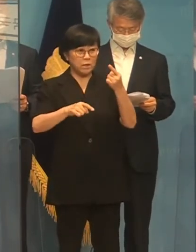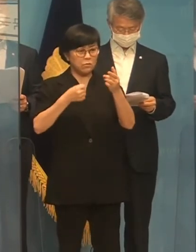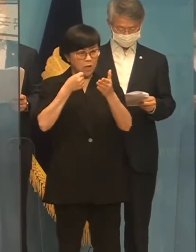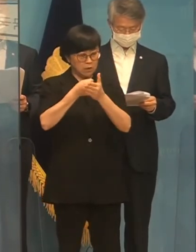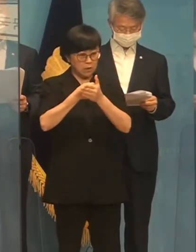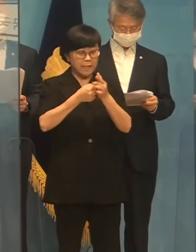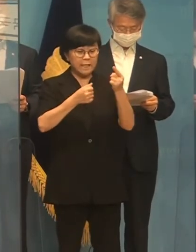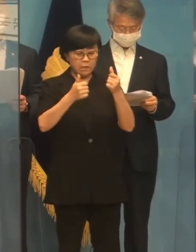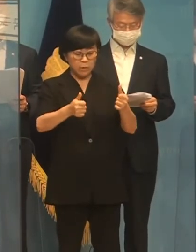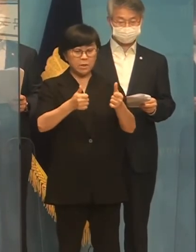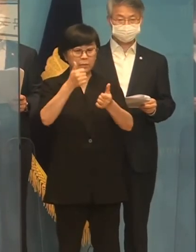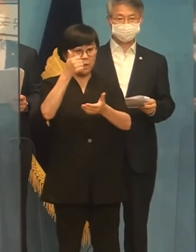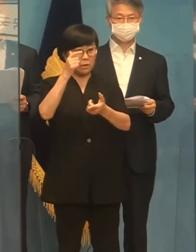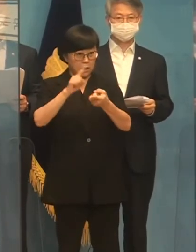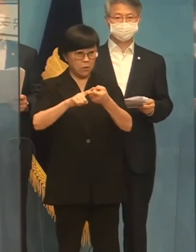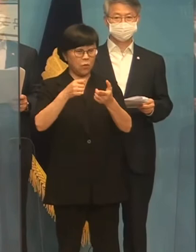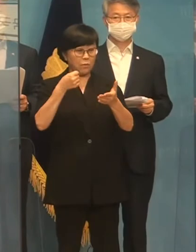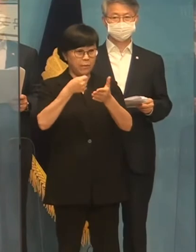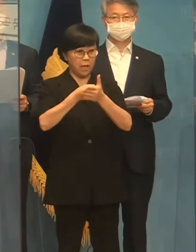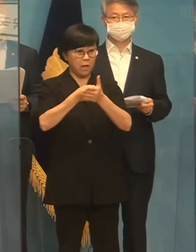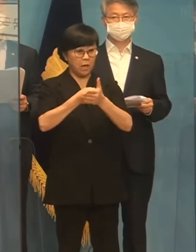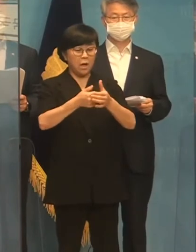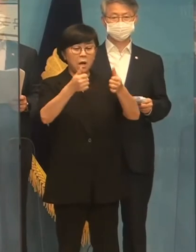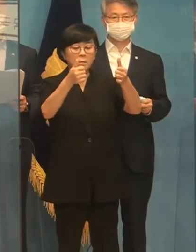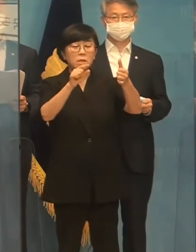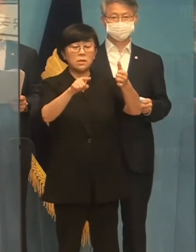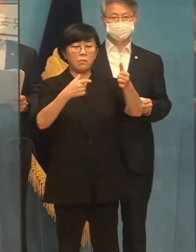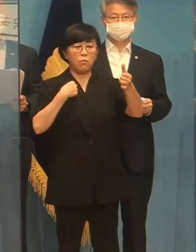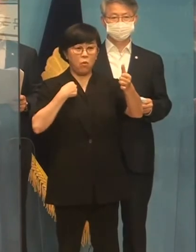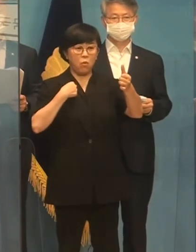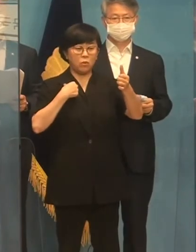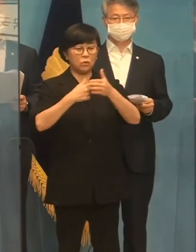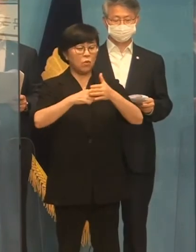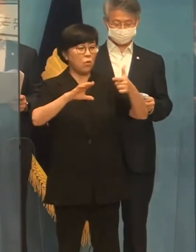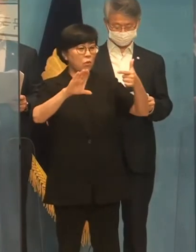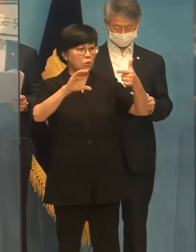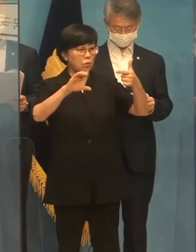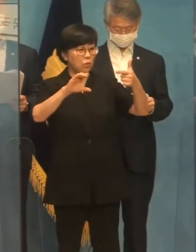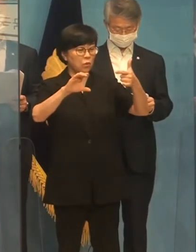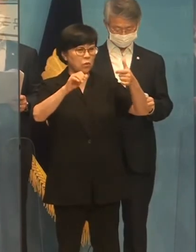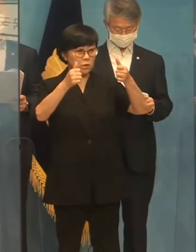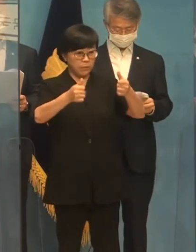확정은 과연 판사복이나